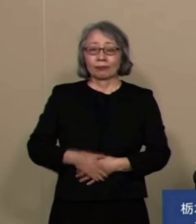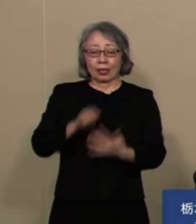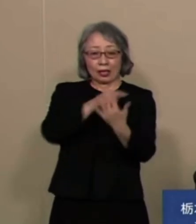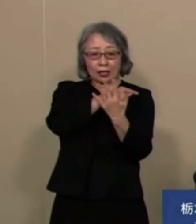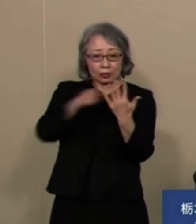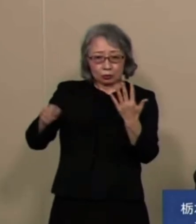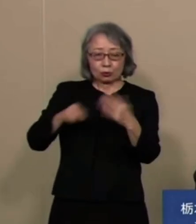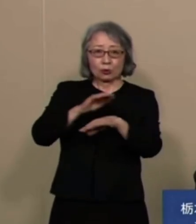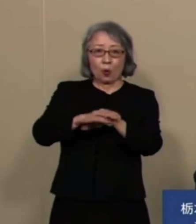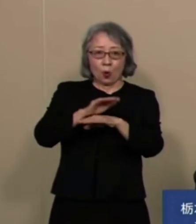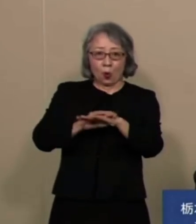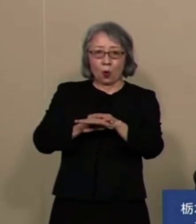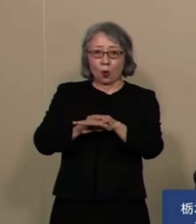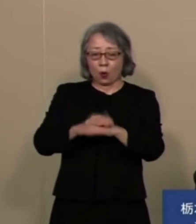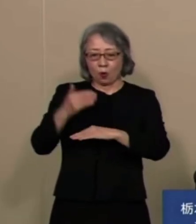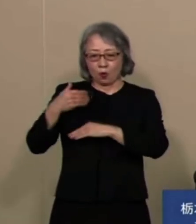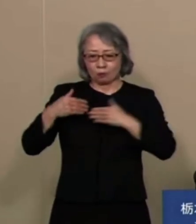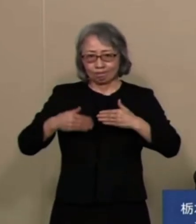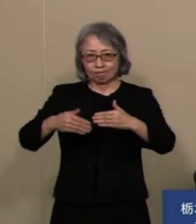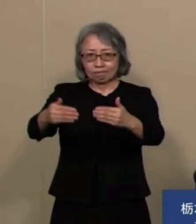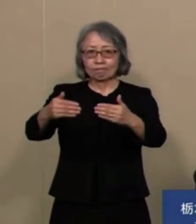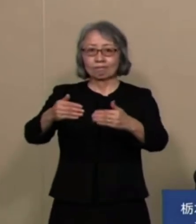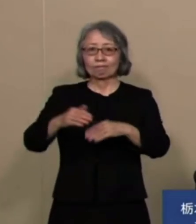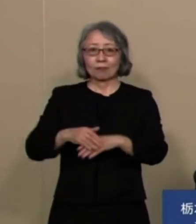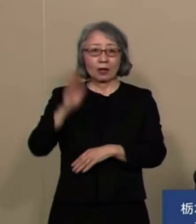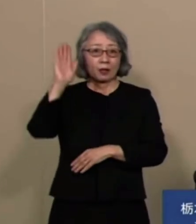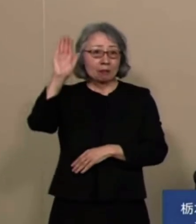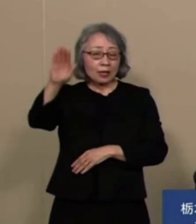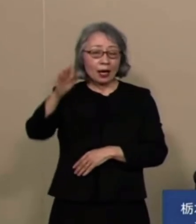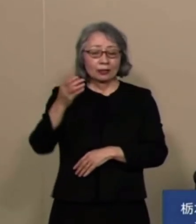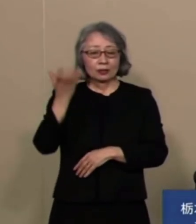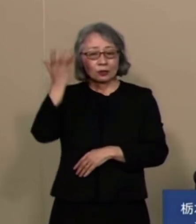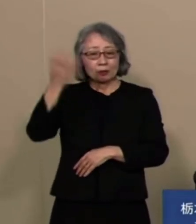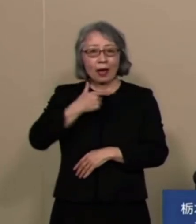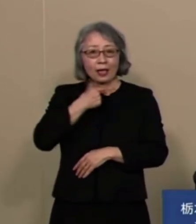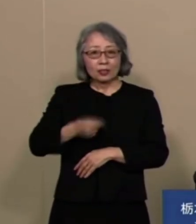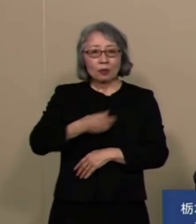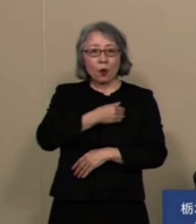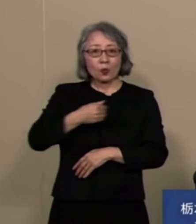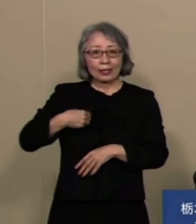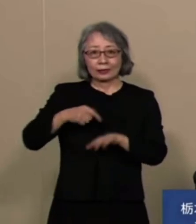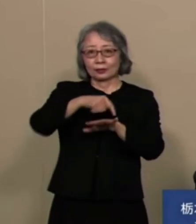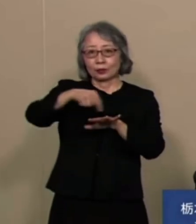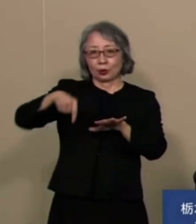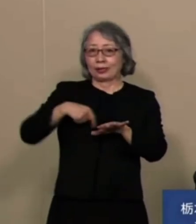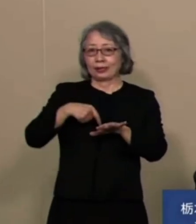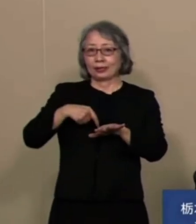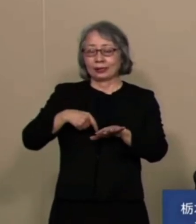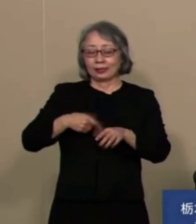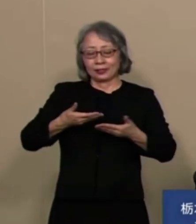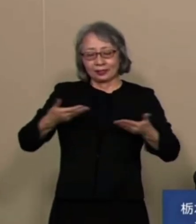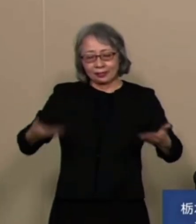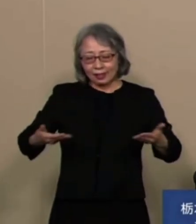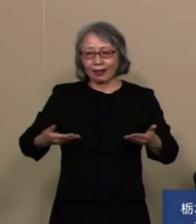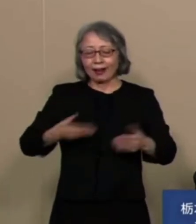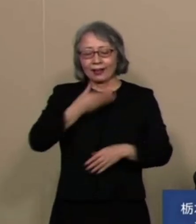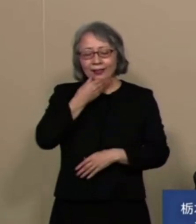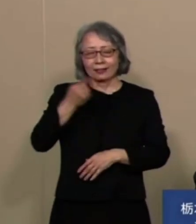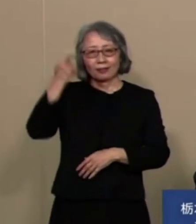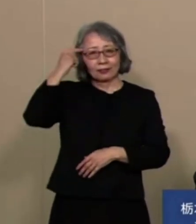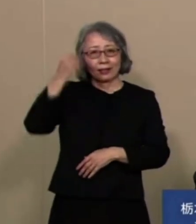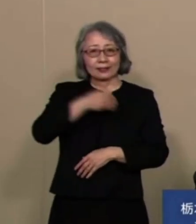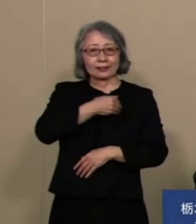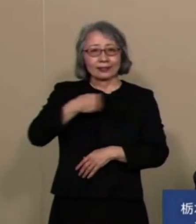らを柱として小施策を推進し未来に夢と希望を持てる栃木豊かさと